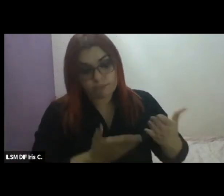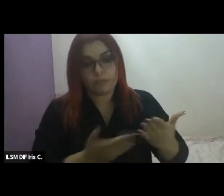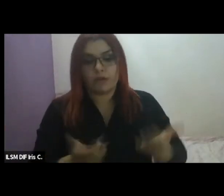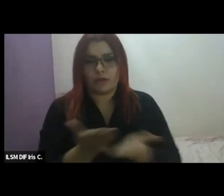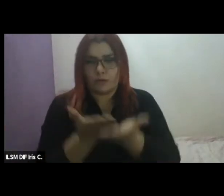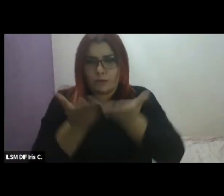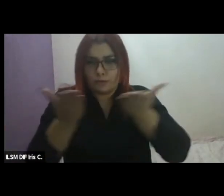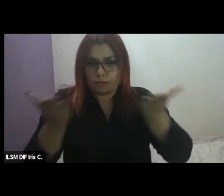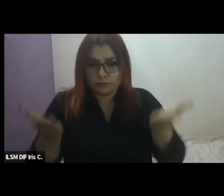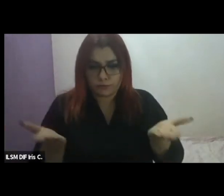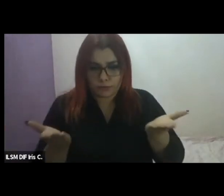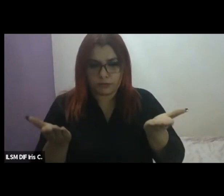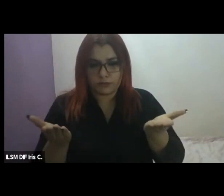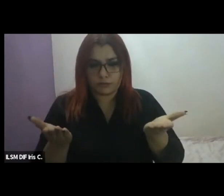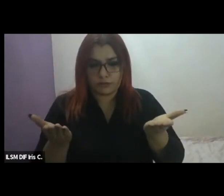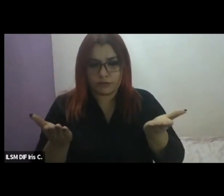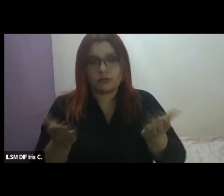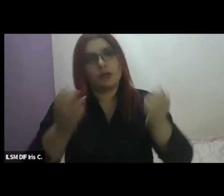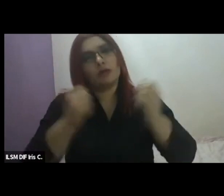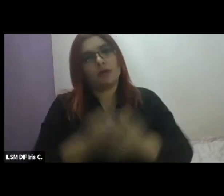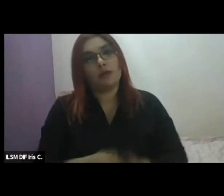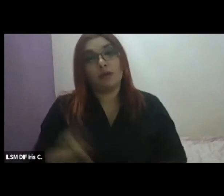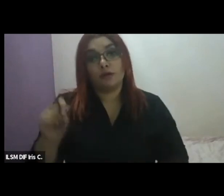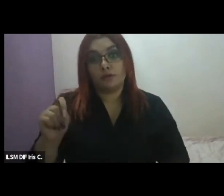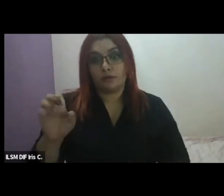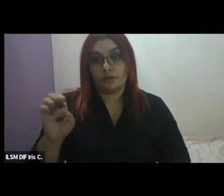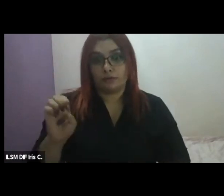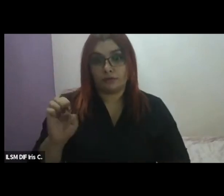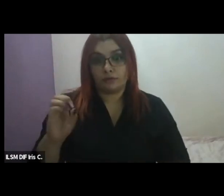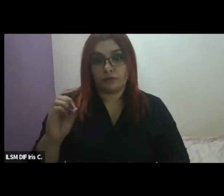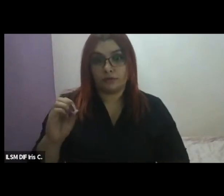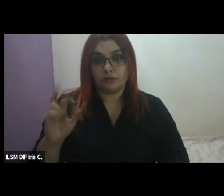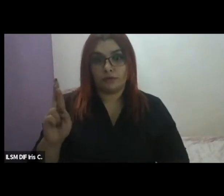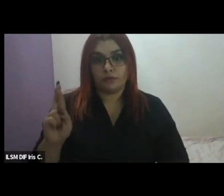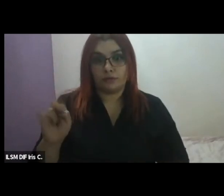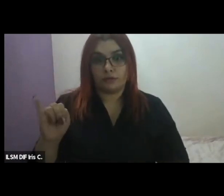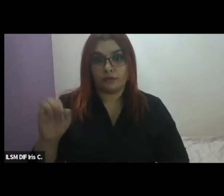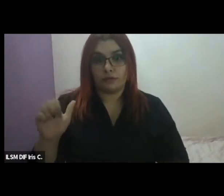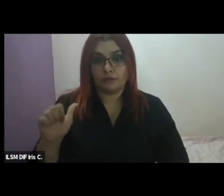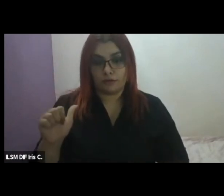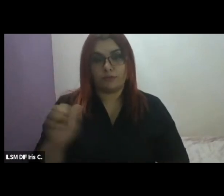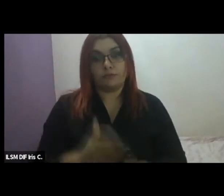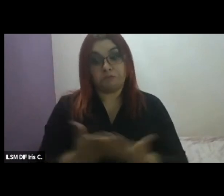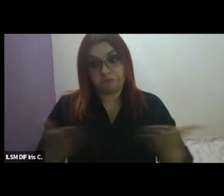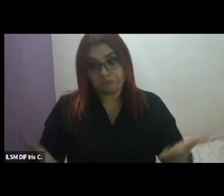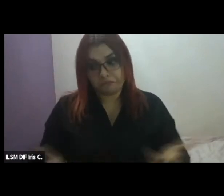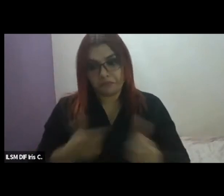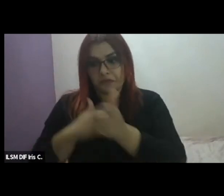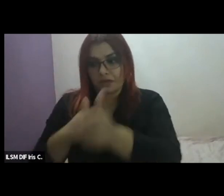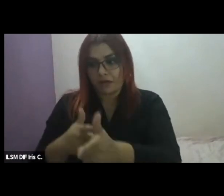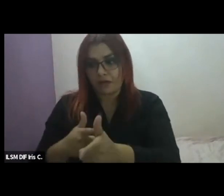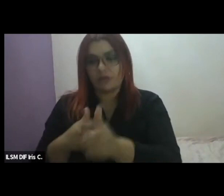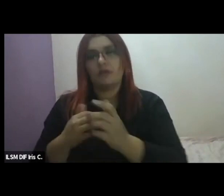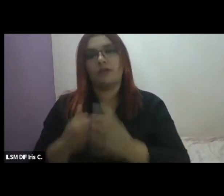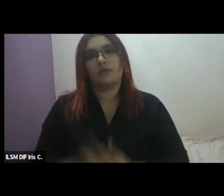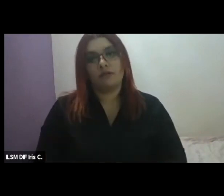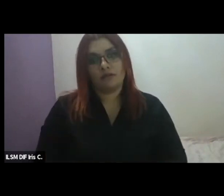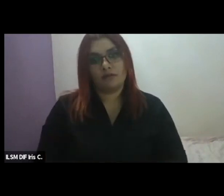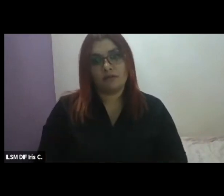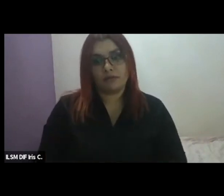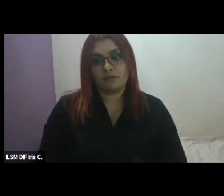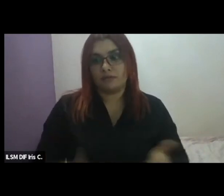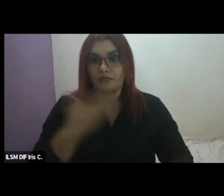epistémico, van a generar teorías y van a hacer que el mundo occidental de esa época consolide